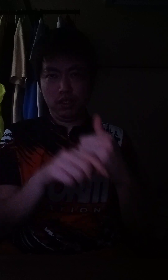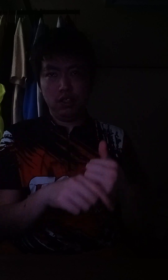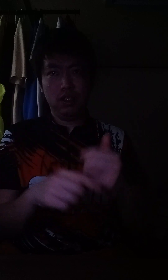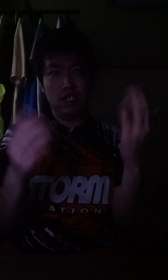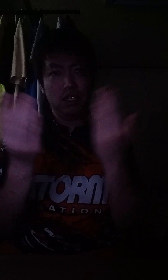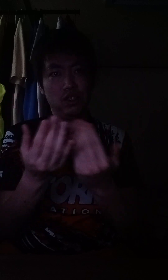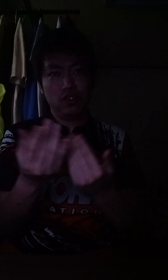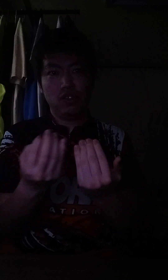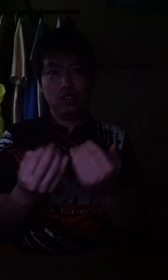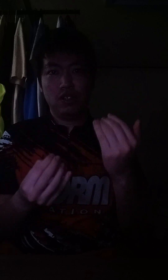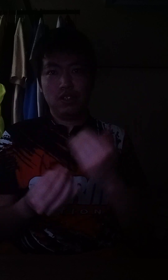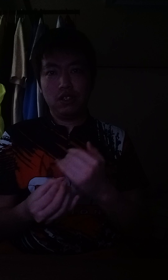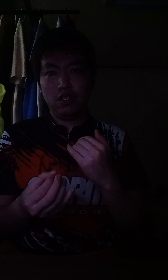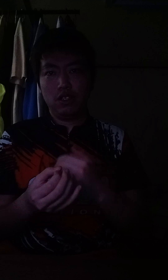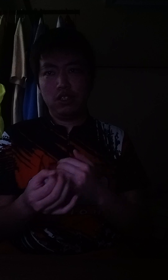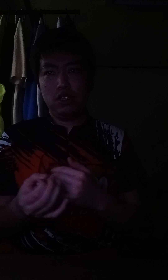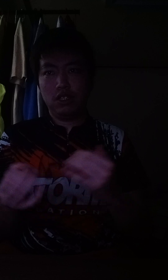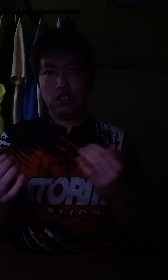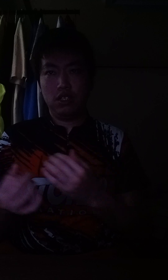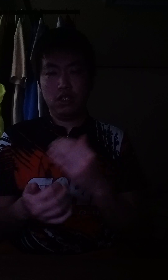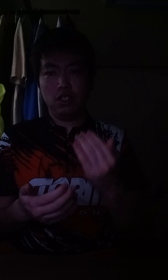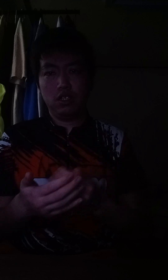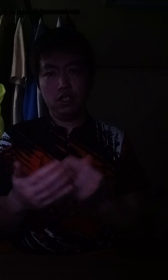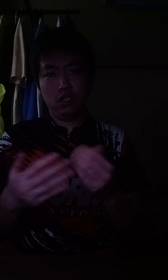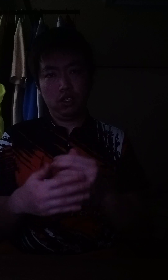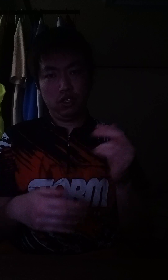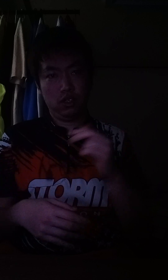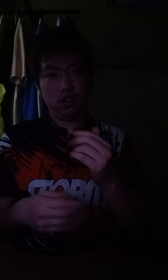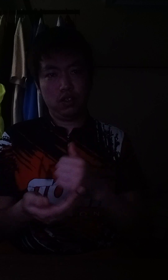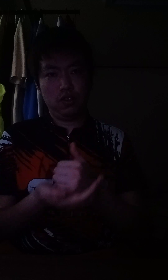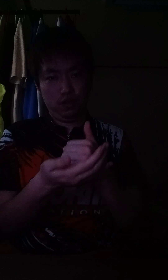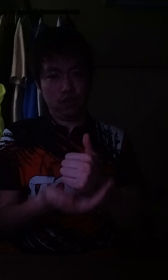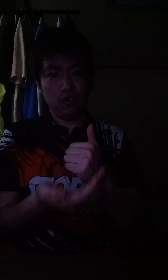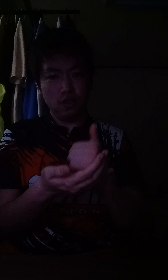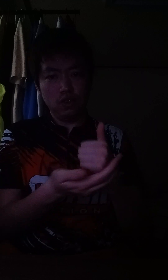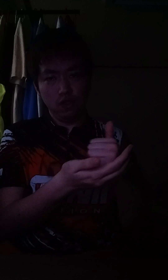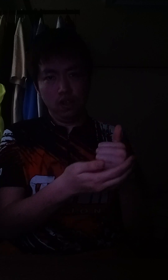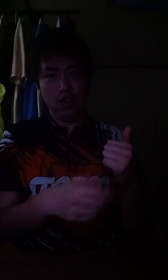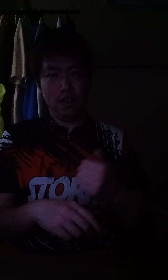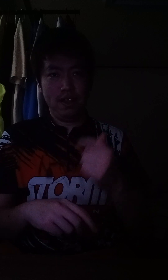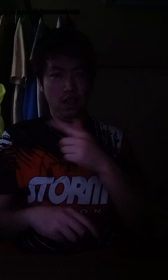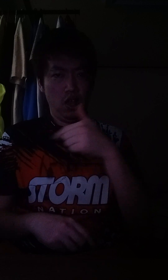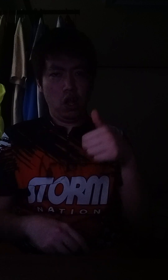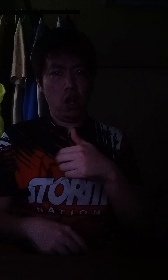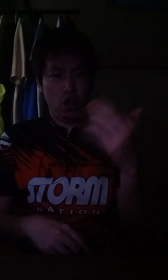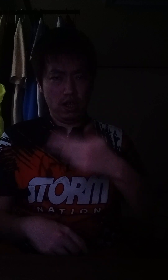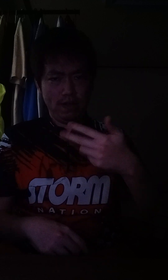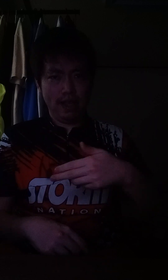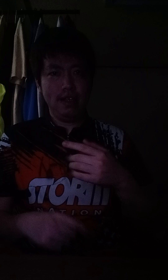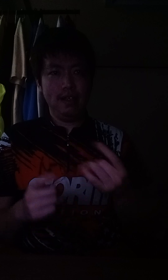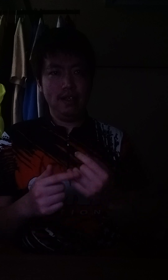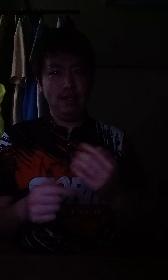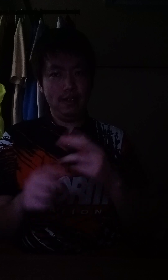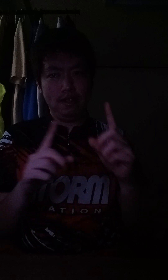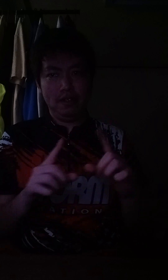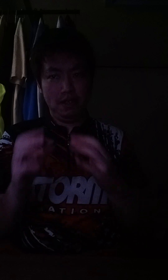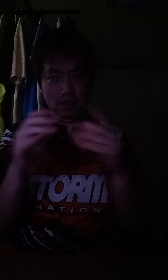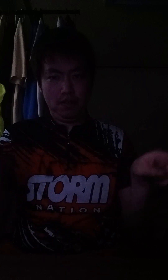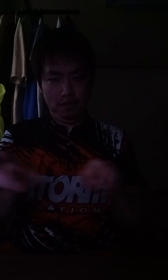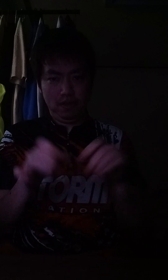그럴까요? 좀 아이가 좀 대견스럽고 그래 어리지만 그 아이와 함께 할 수 있는